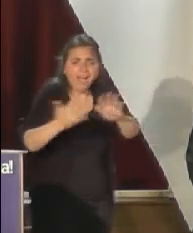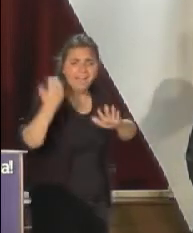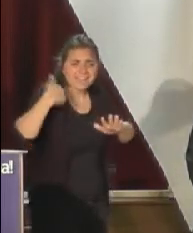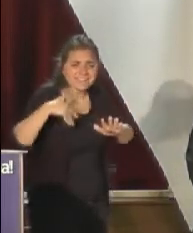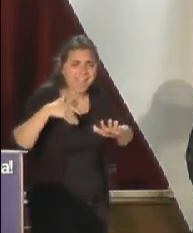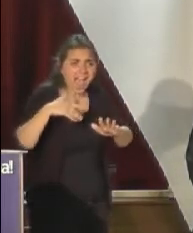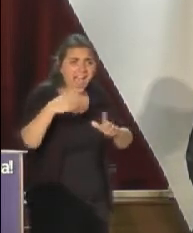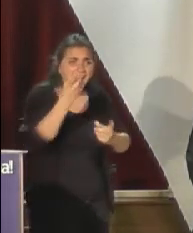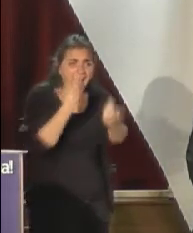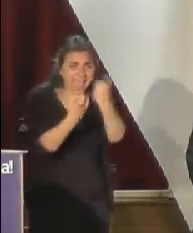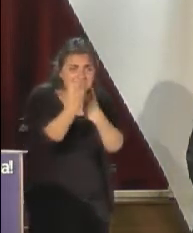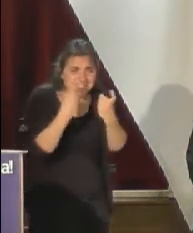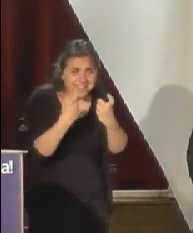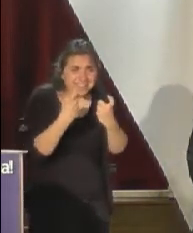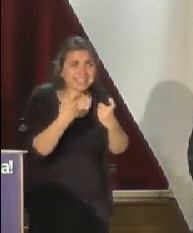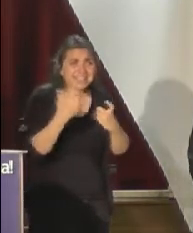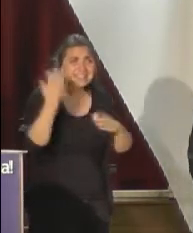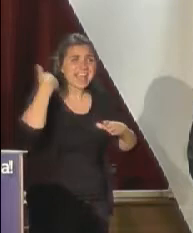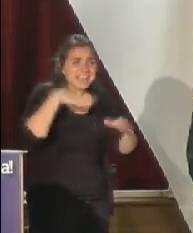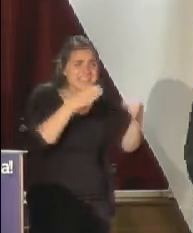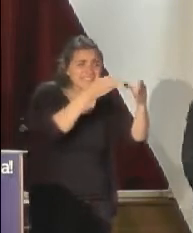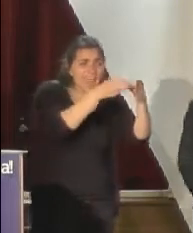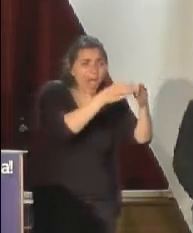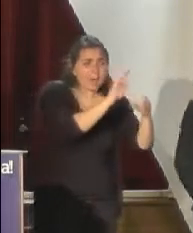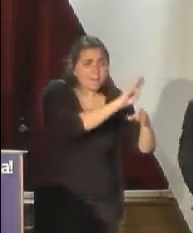se van a la mierda.